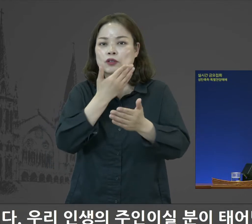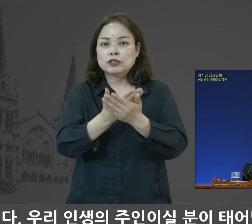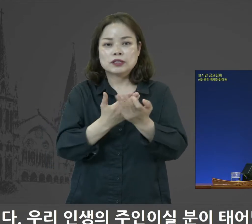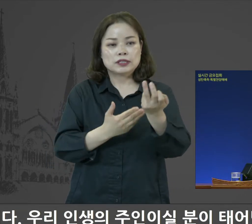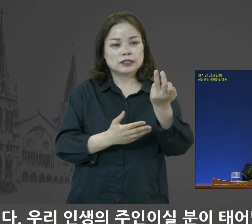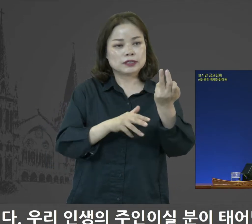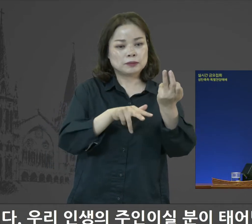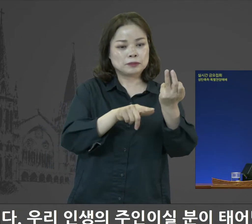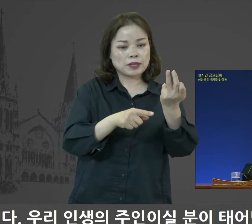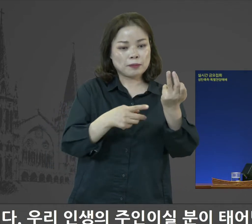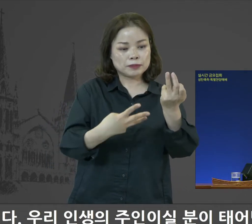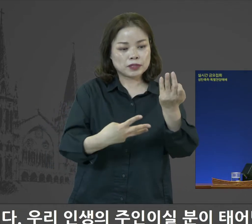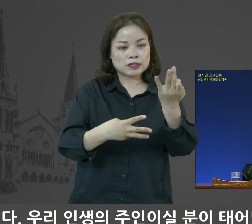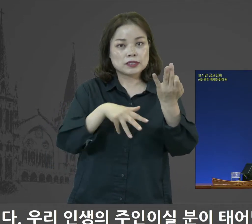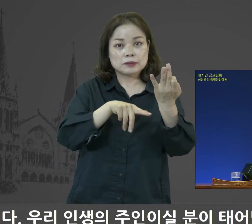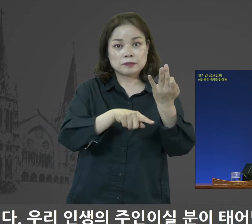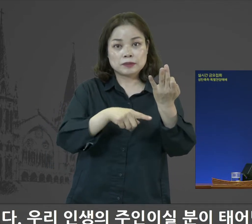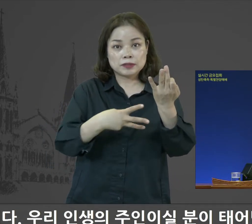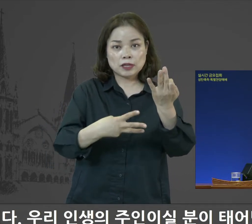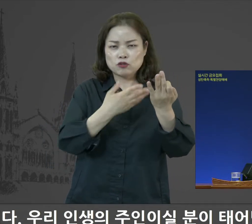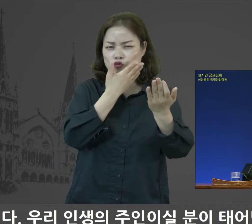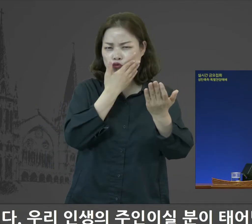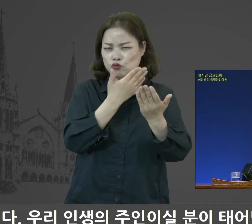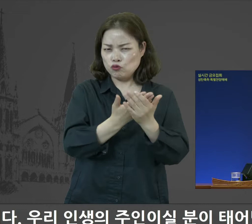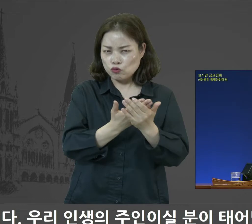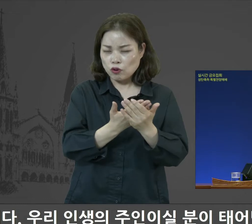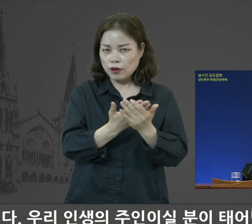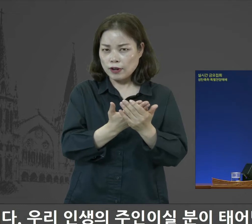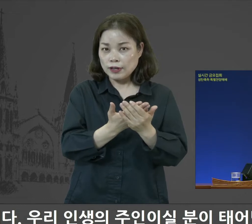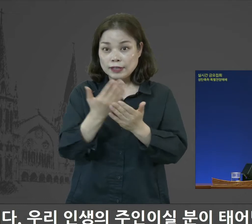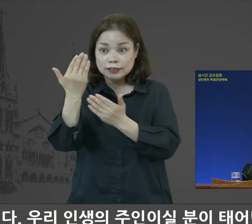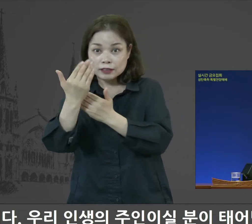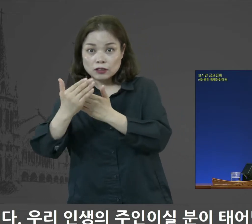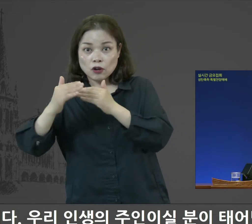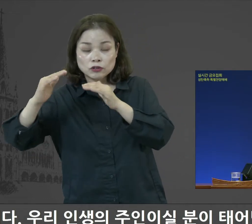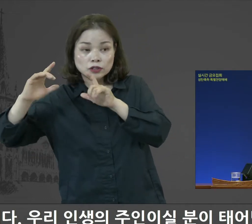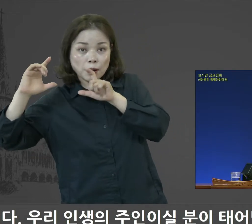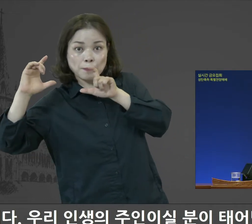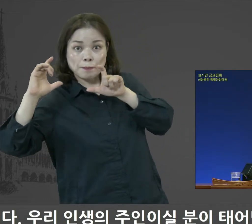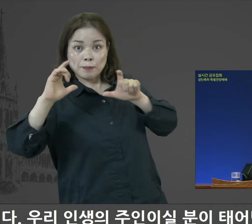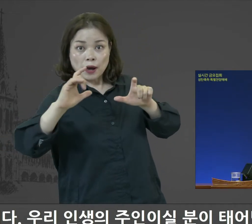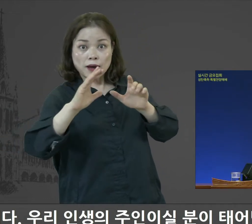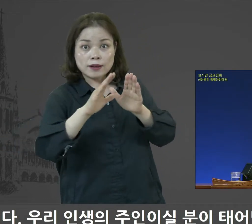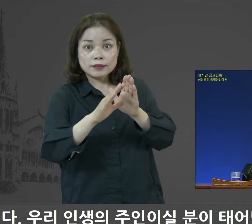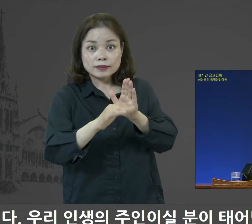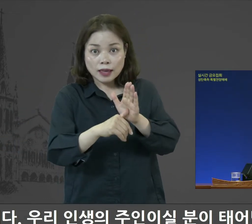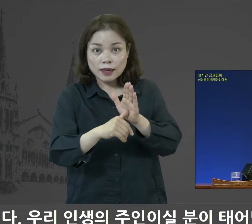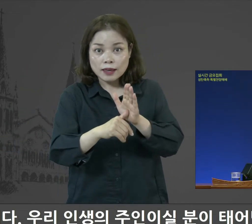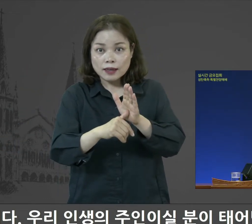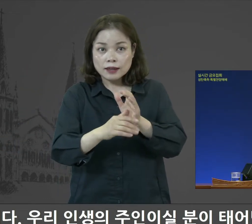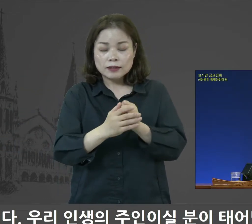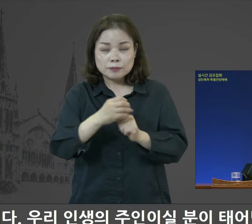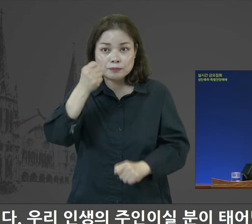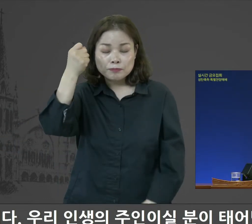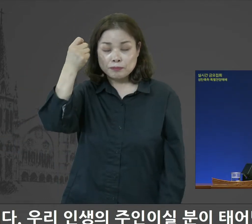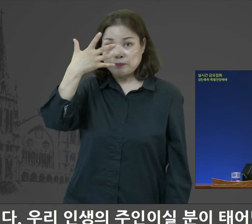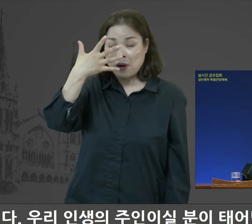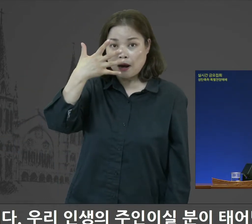13절과 14절 말씀입니다. 이렇게 천사의 선포가 있었을 때